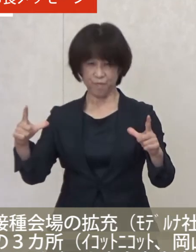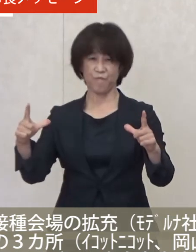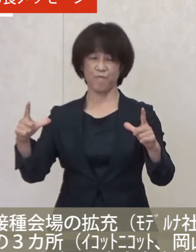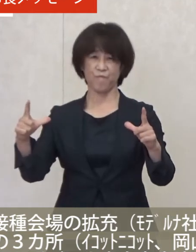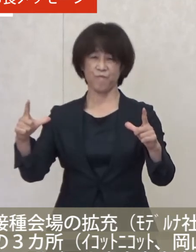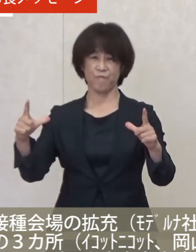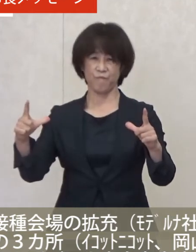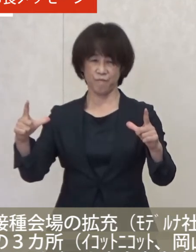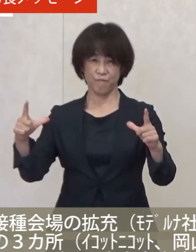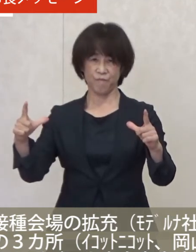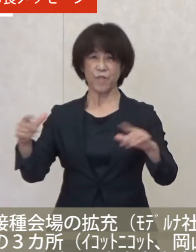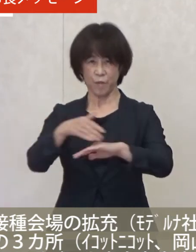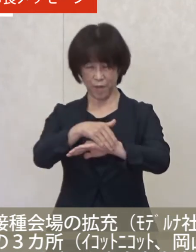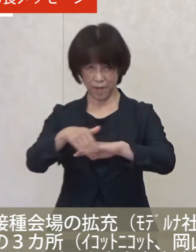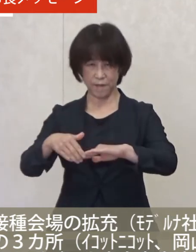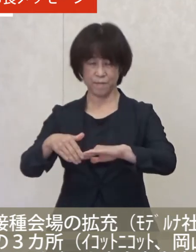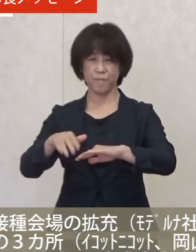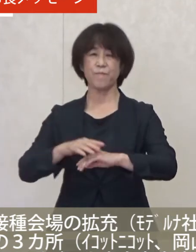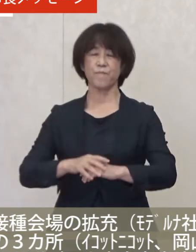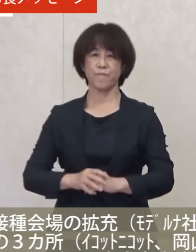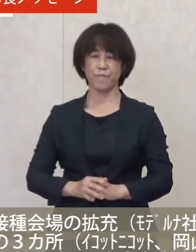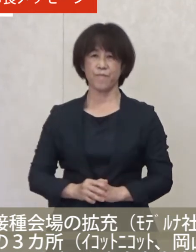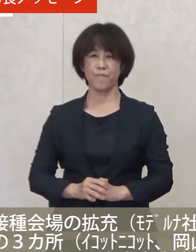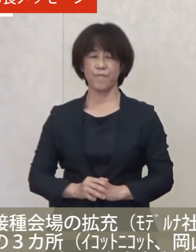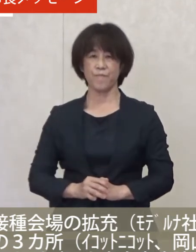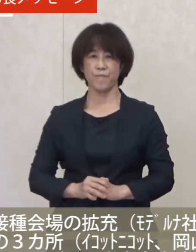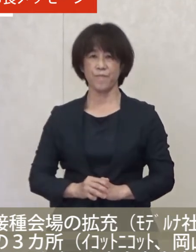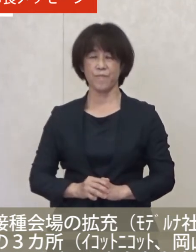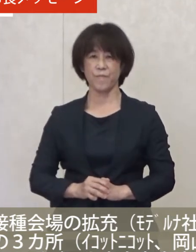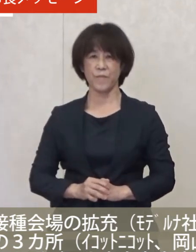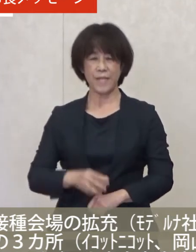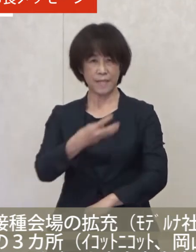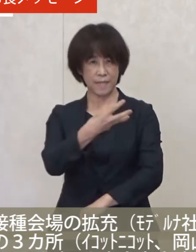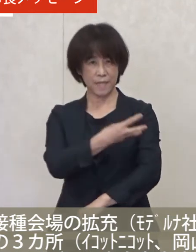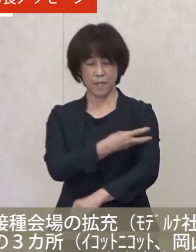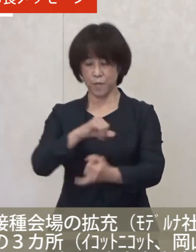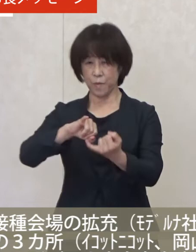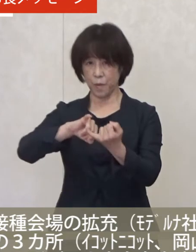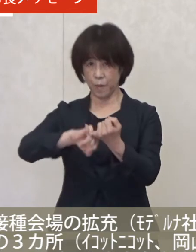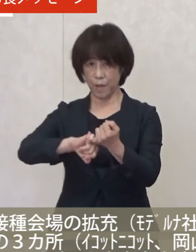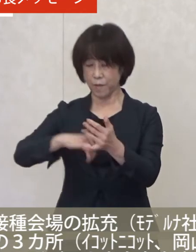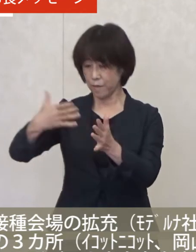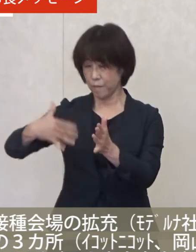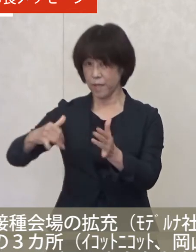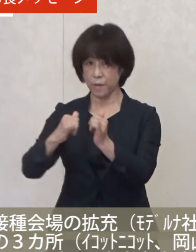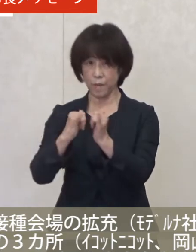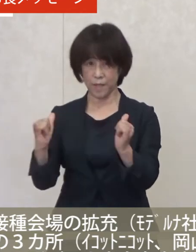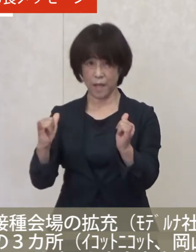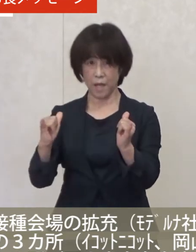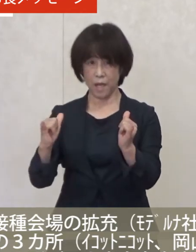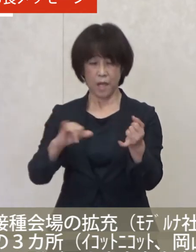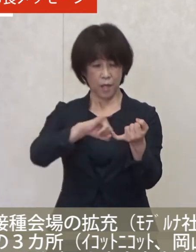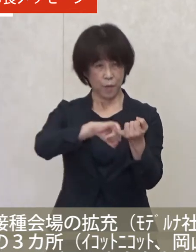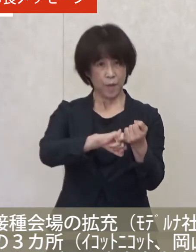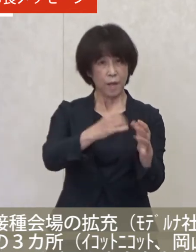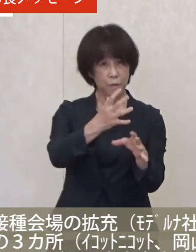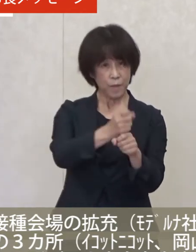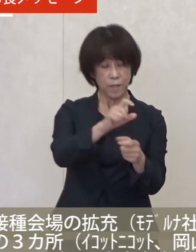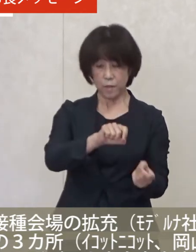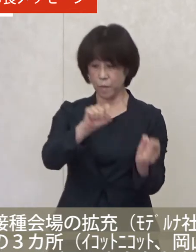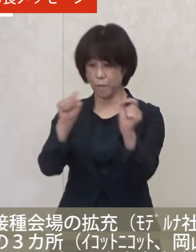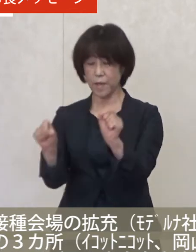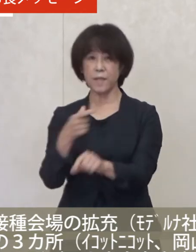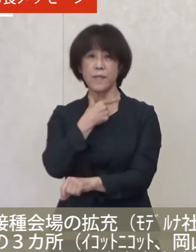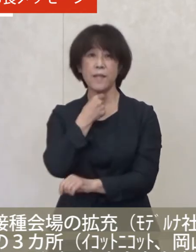種機会の一層の拡充を図ります。まだ予約の取れていない方や予約日を